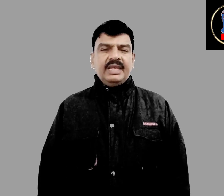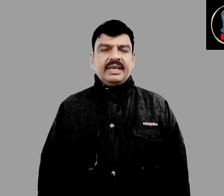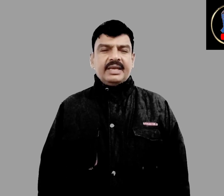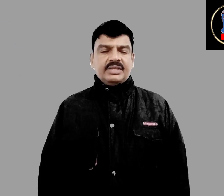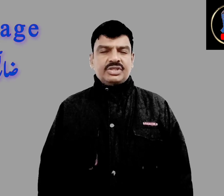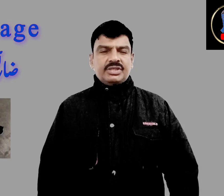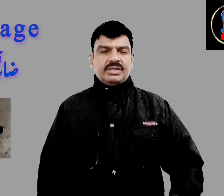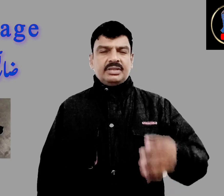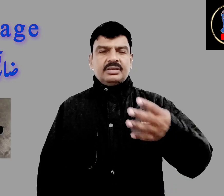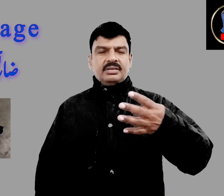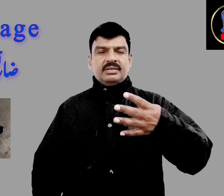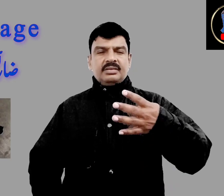लीकेज।